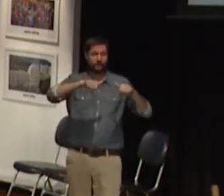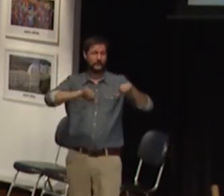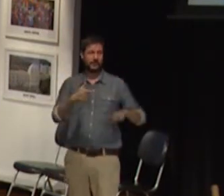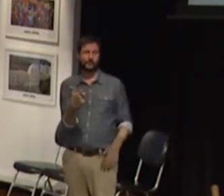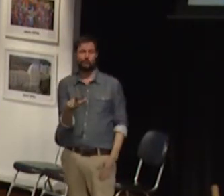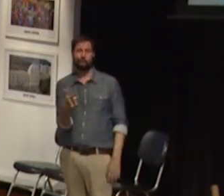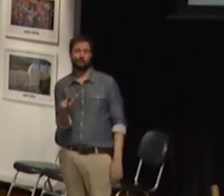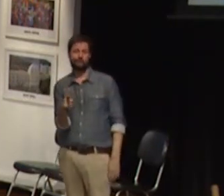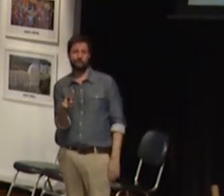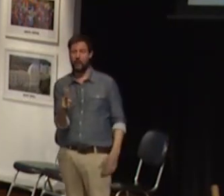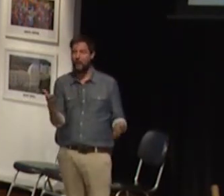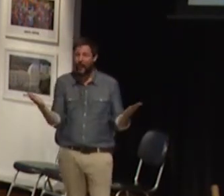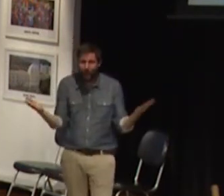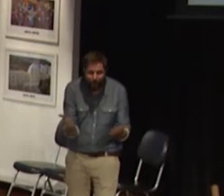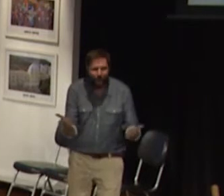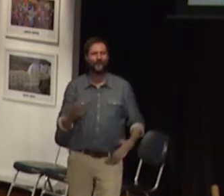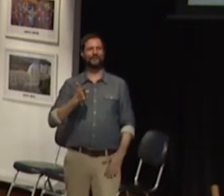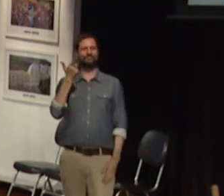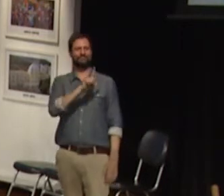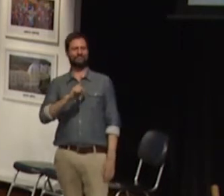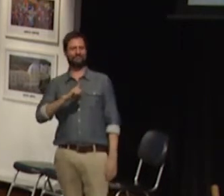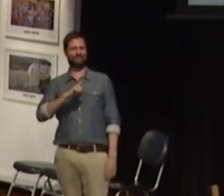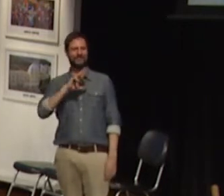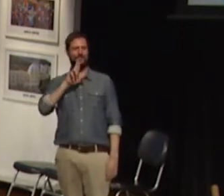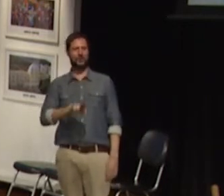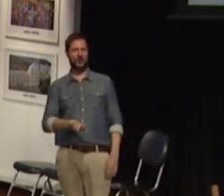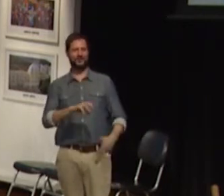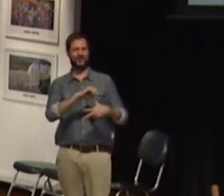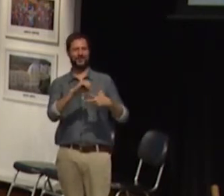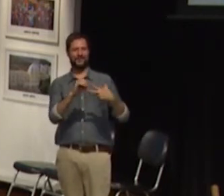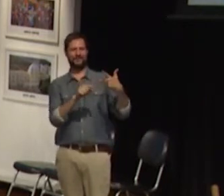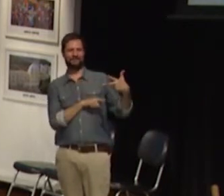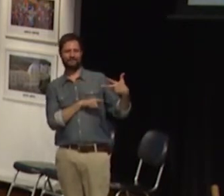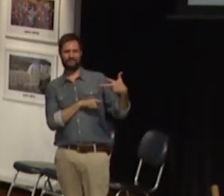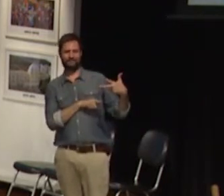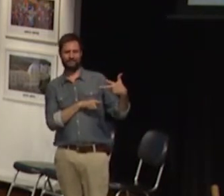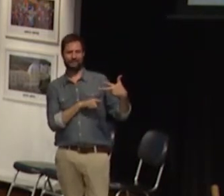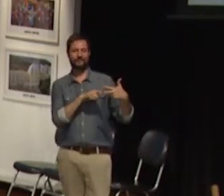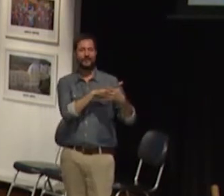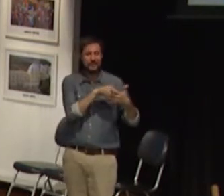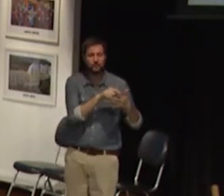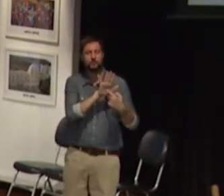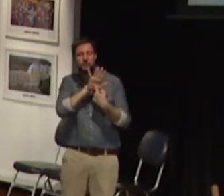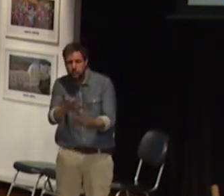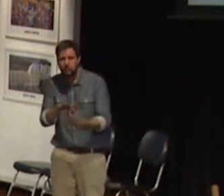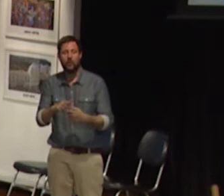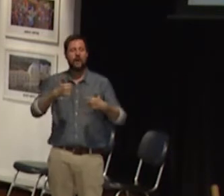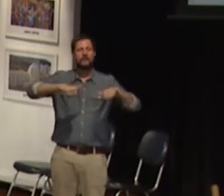mas algo de forma federal não havia, até que conseguimos uma resposta com o Enem. Isso